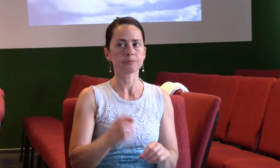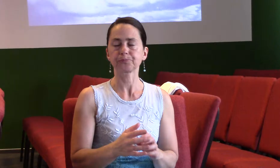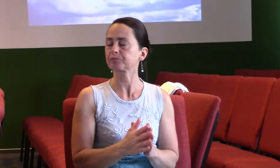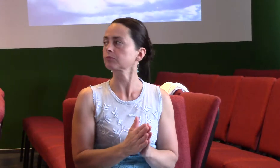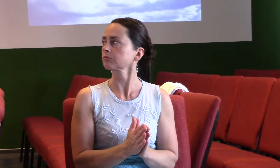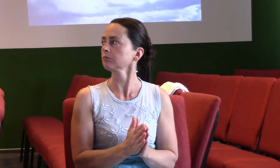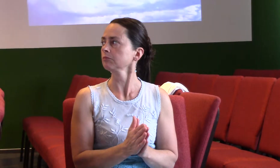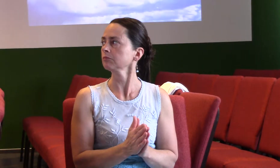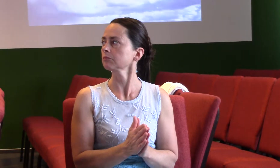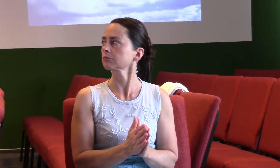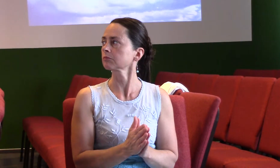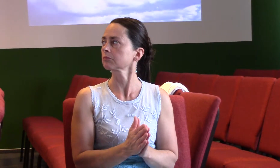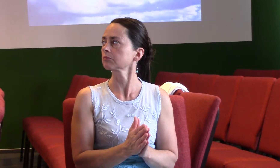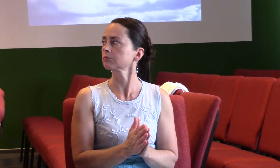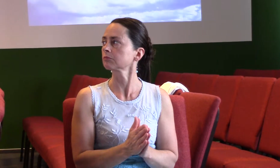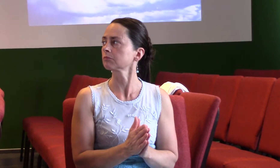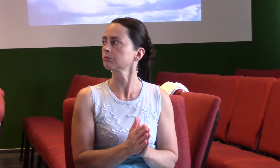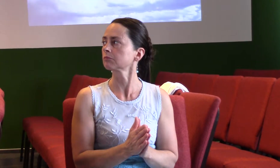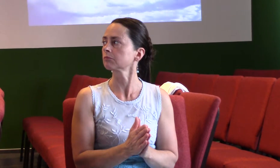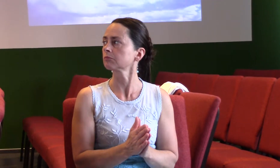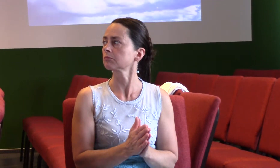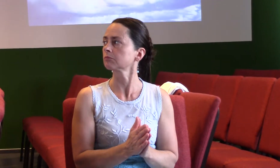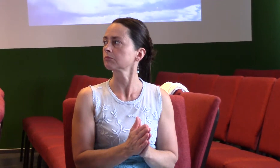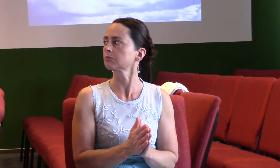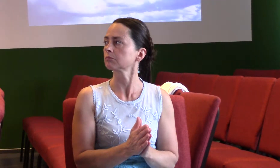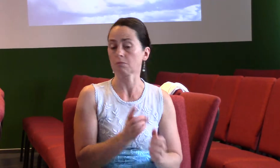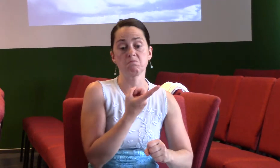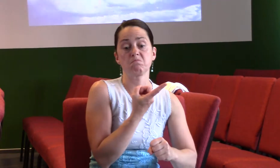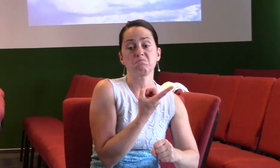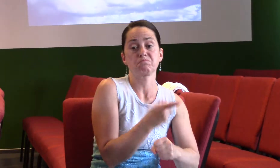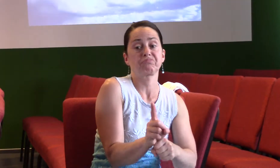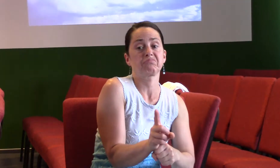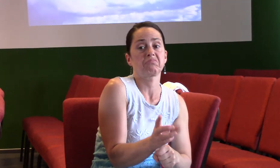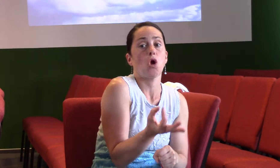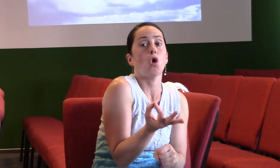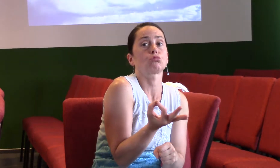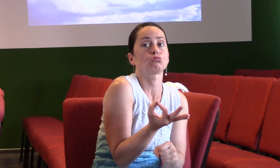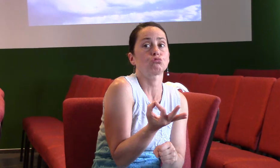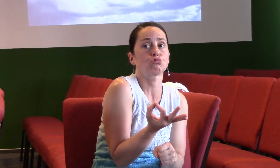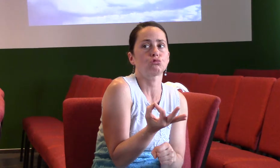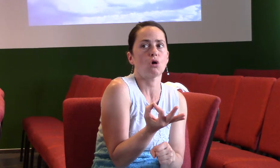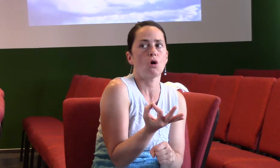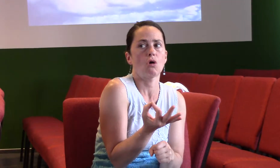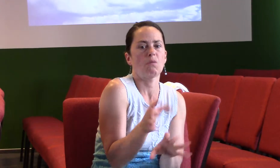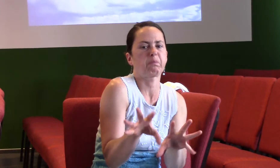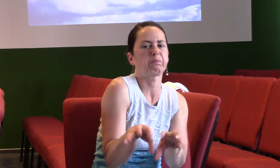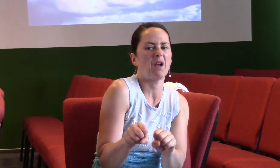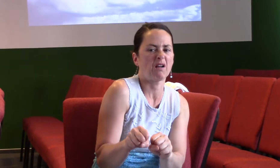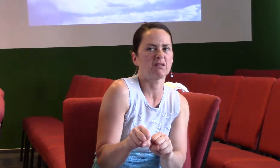na to jsme velmi citliví, napadá naše zdraví, na to jsme taky velmi citliví,